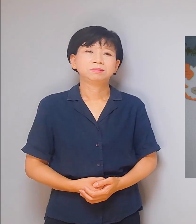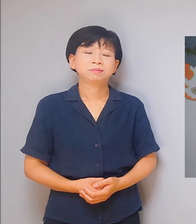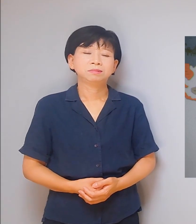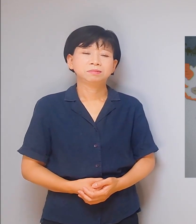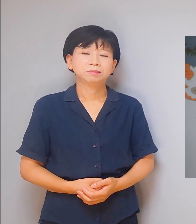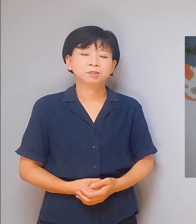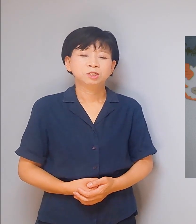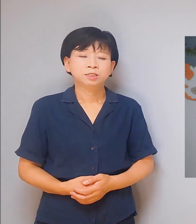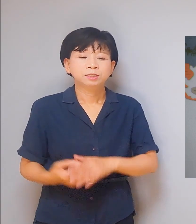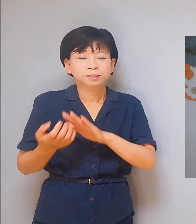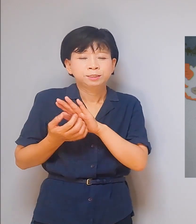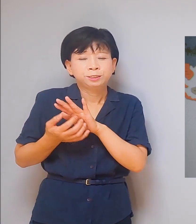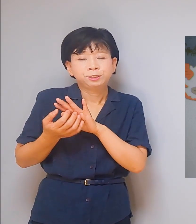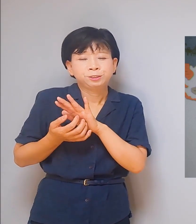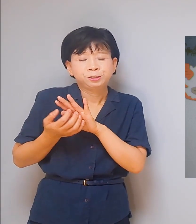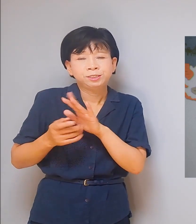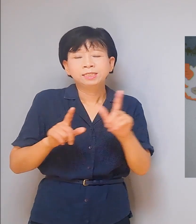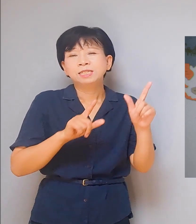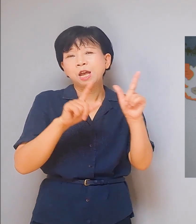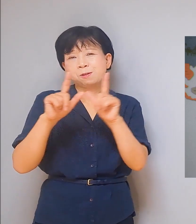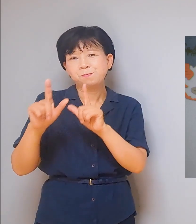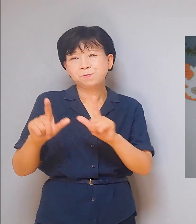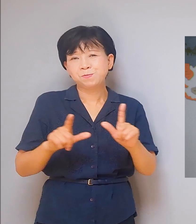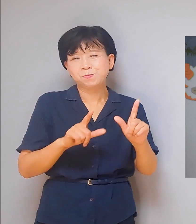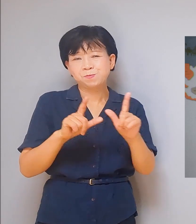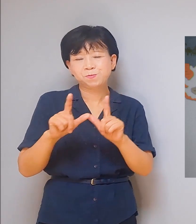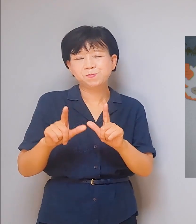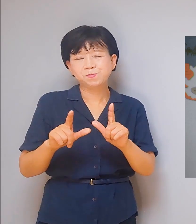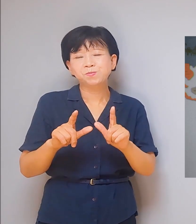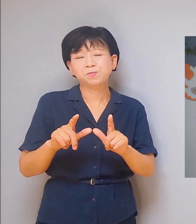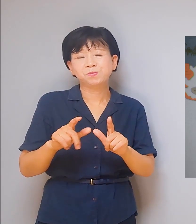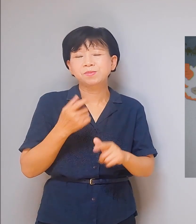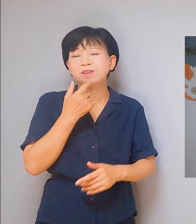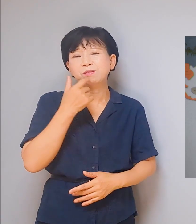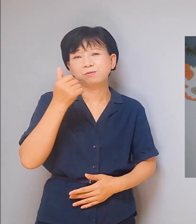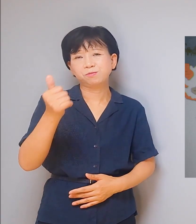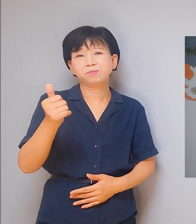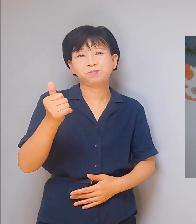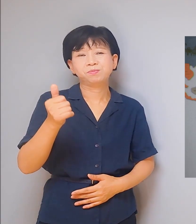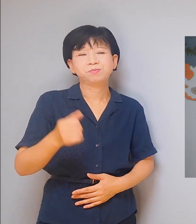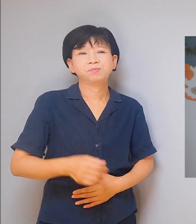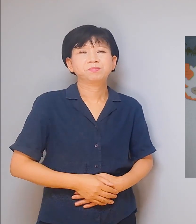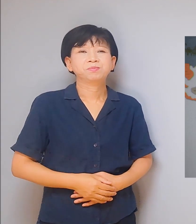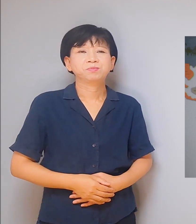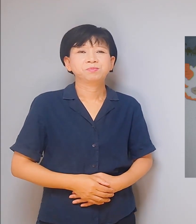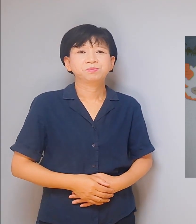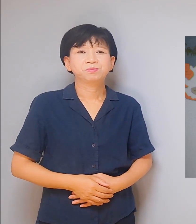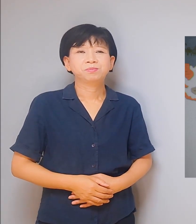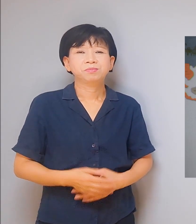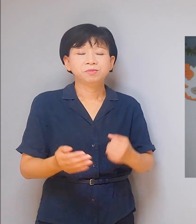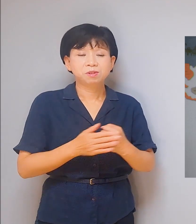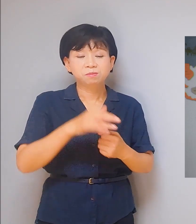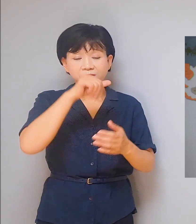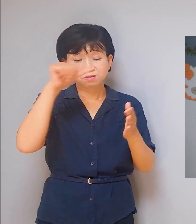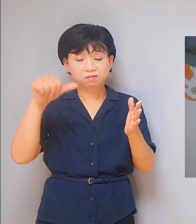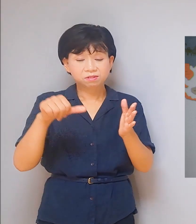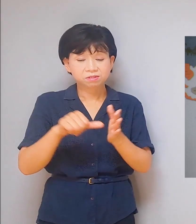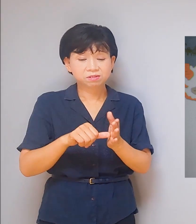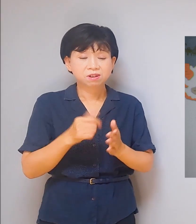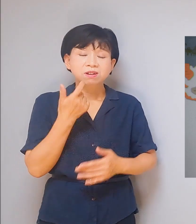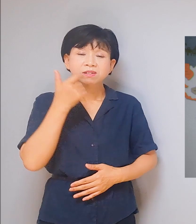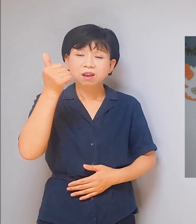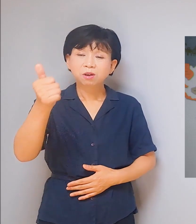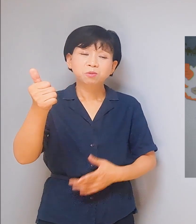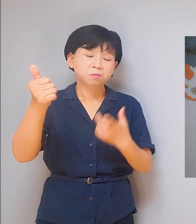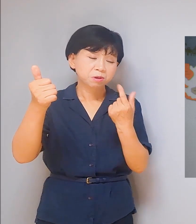술수와 잔꾀를 부리는 삶이었기에 그랬던 것 같아요. 그래서 인생길을 야곱처럼